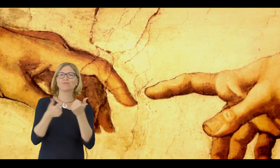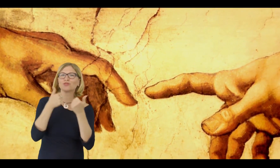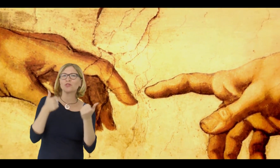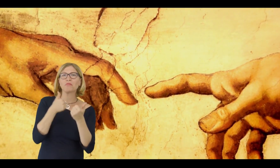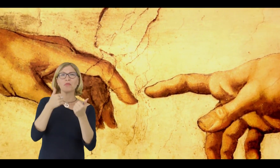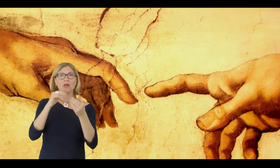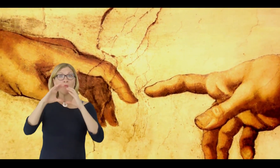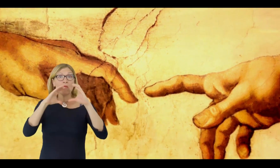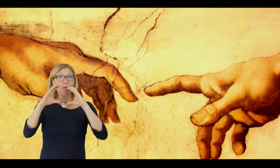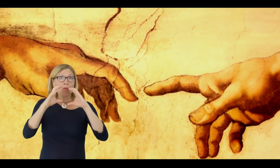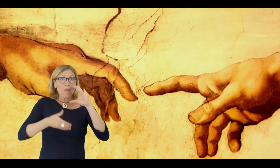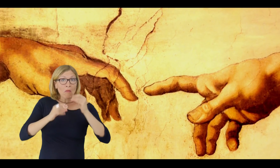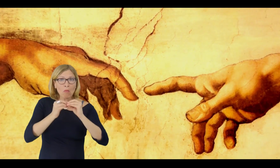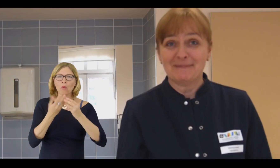Kommunikation. Wir sind ein gutes Team.